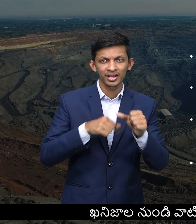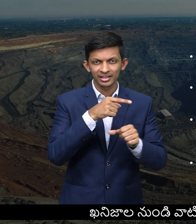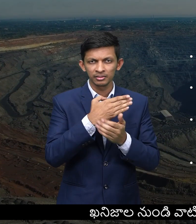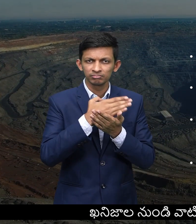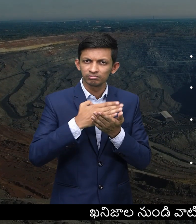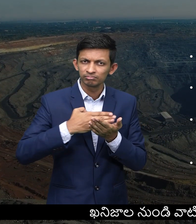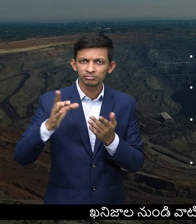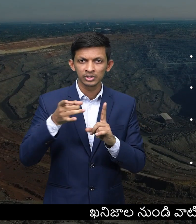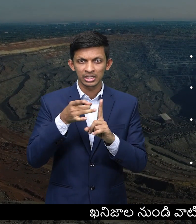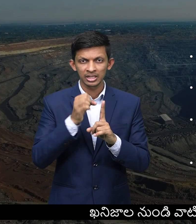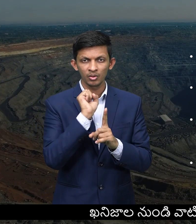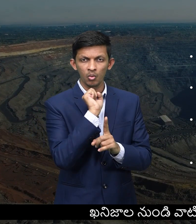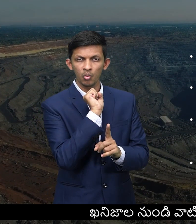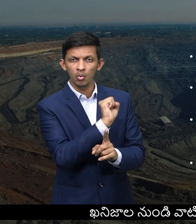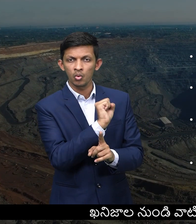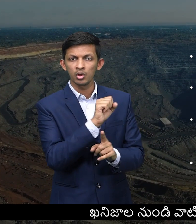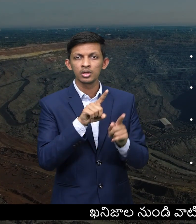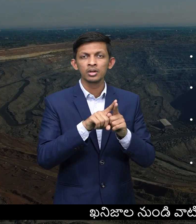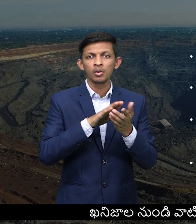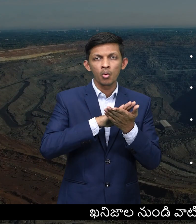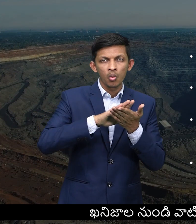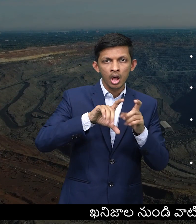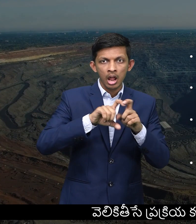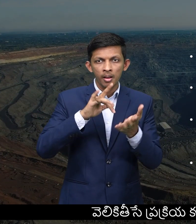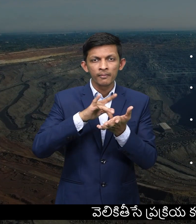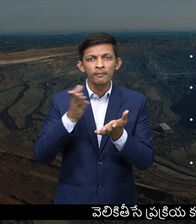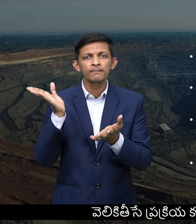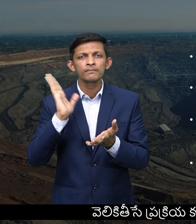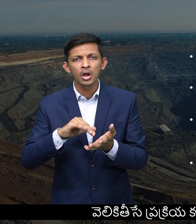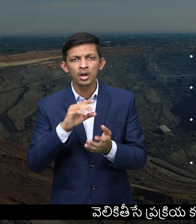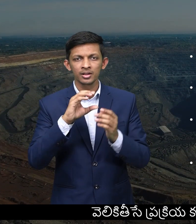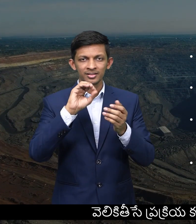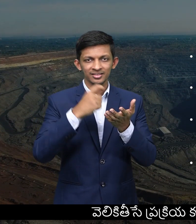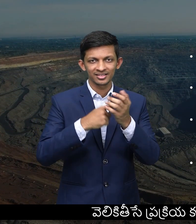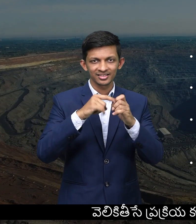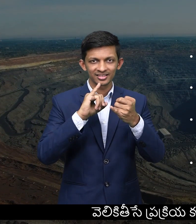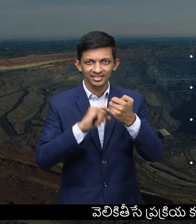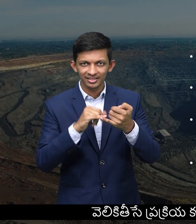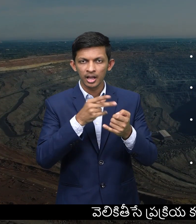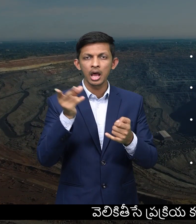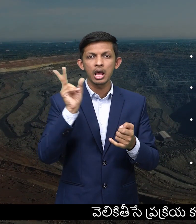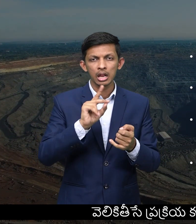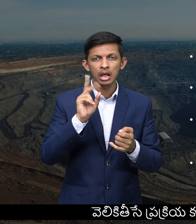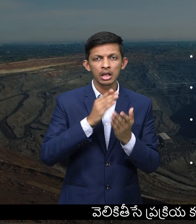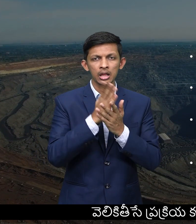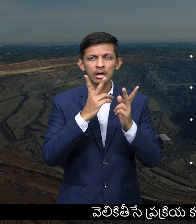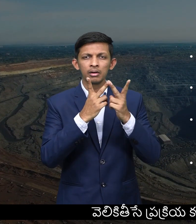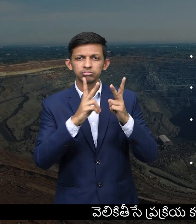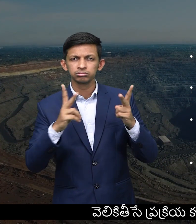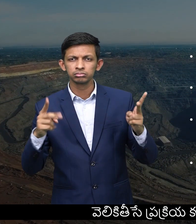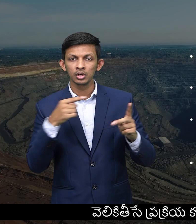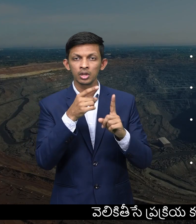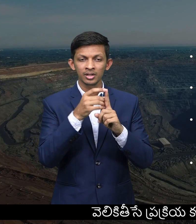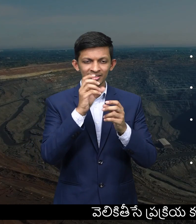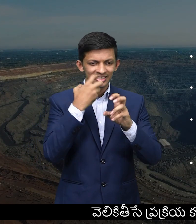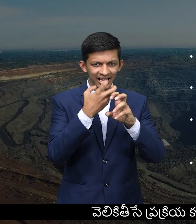ఖనిజాల నుండి వాటి స్వచ్ఛమైన స్థితిలో లోహాలను వెలికితీసే ప్రక్రియ కూడా లోహశాస్త్రంలో ఒక భాగం.